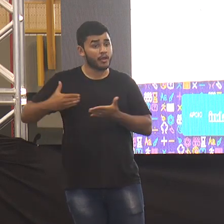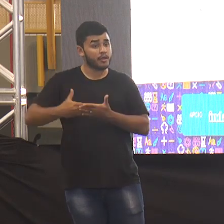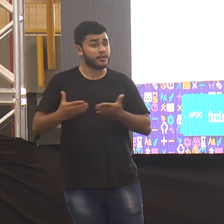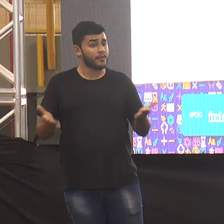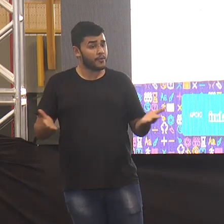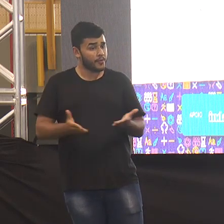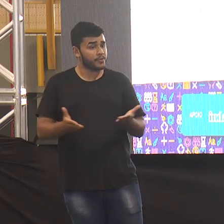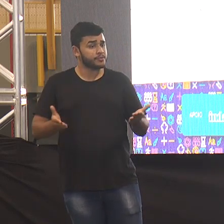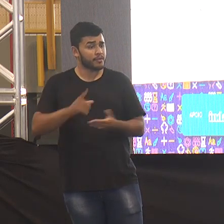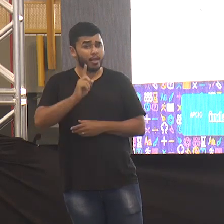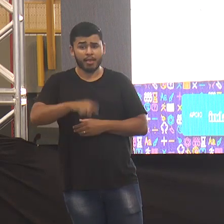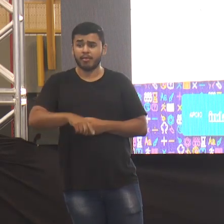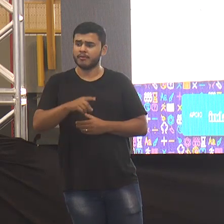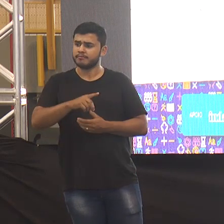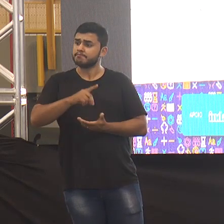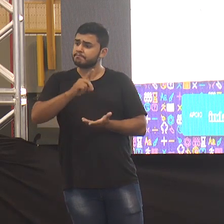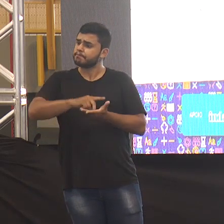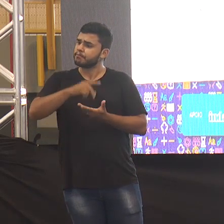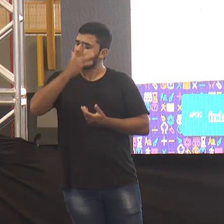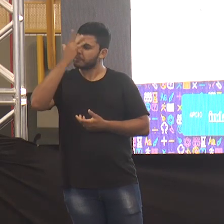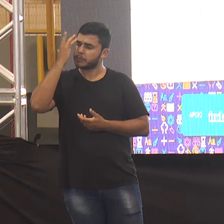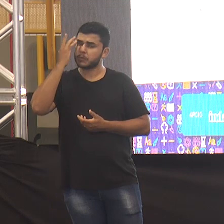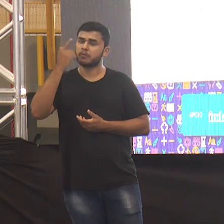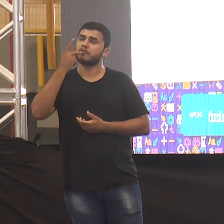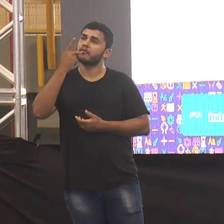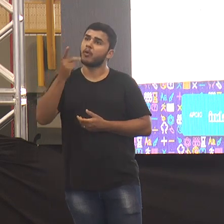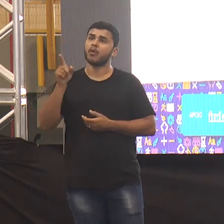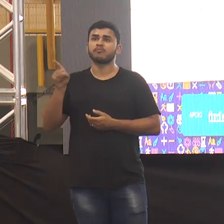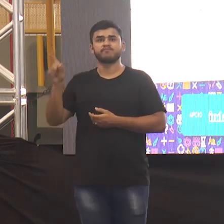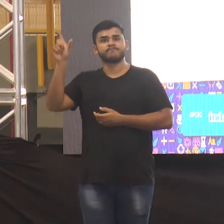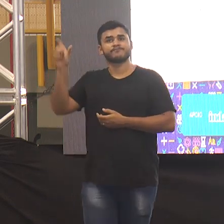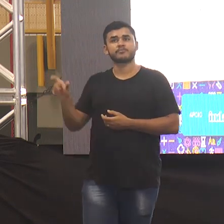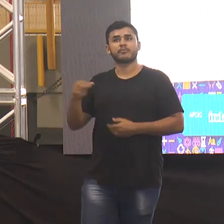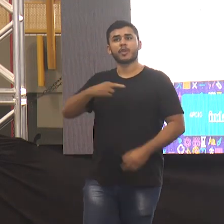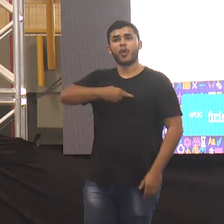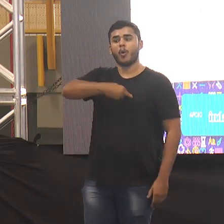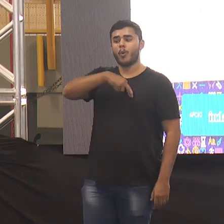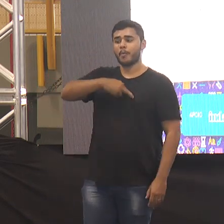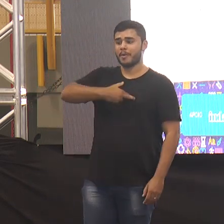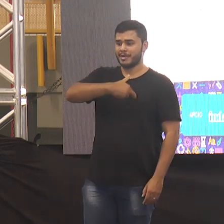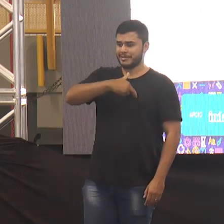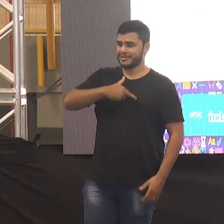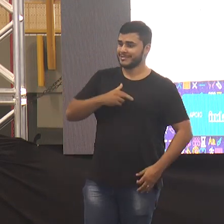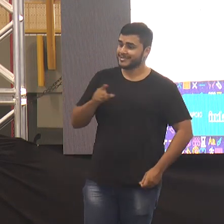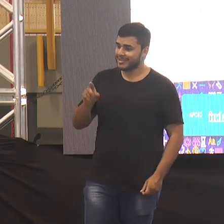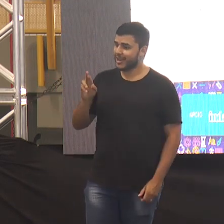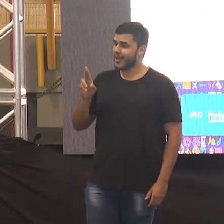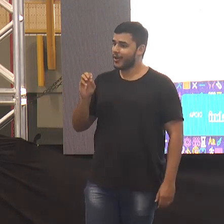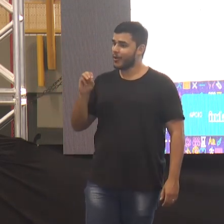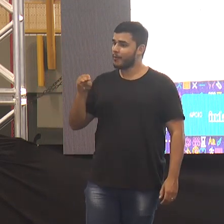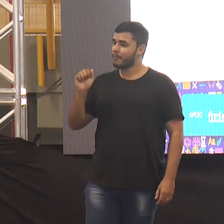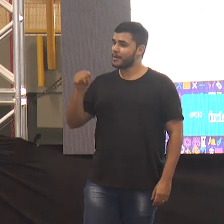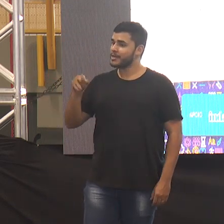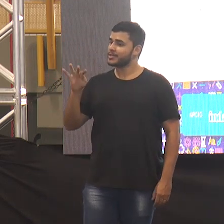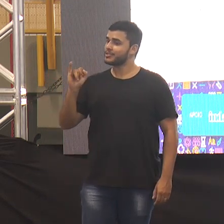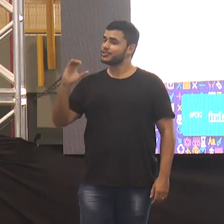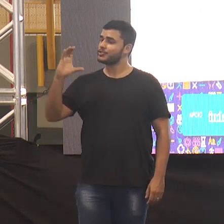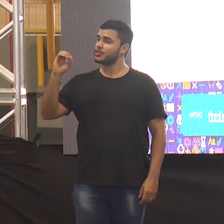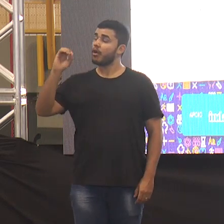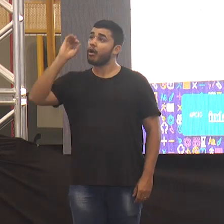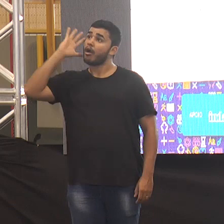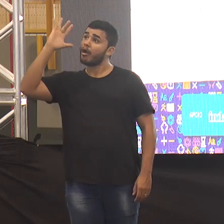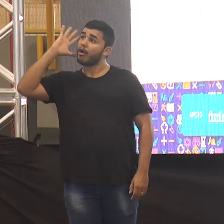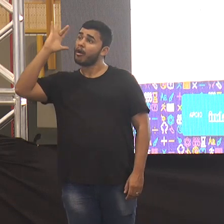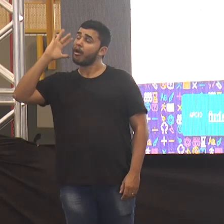aplicados. É por isso que ainda hoje a gente diz que fulano é muito romântico, que cicrano é mais realista.